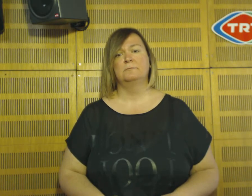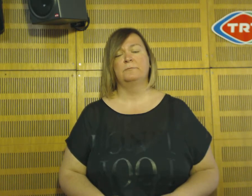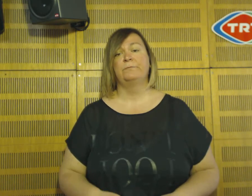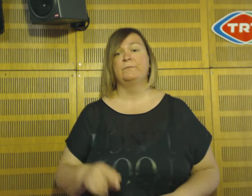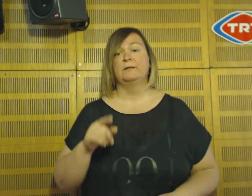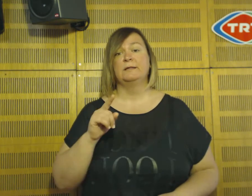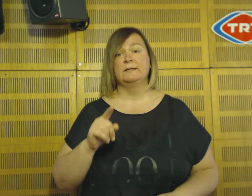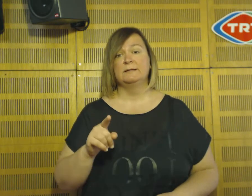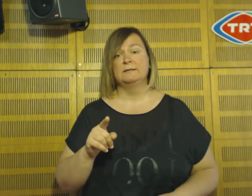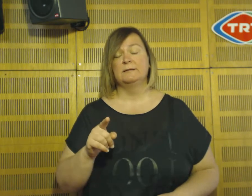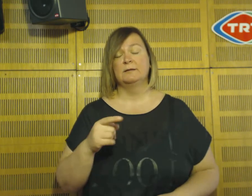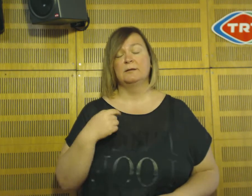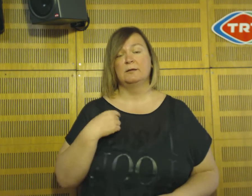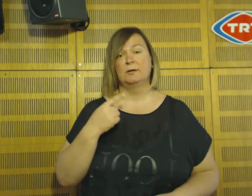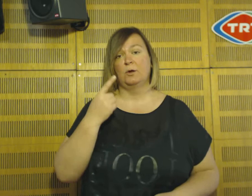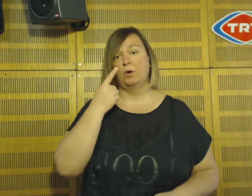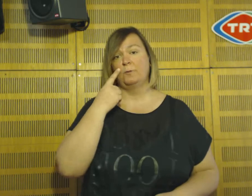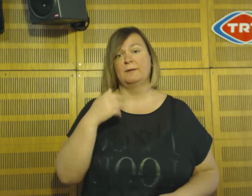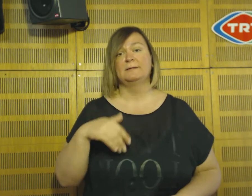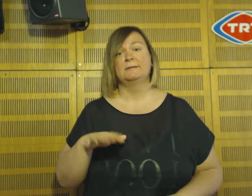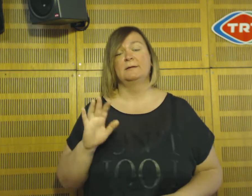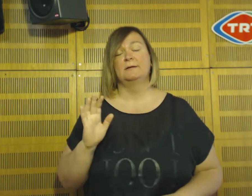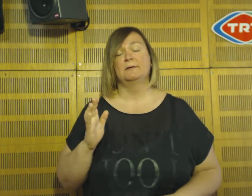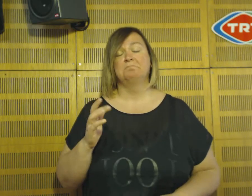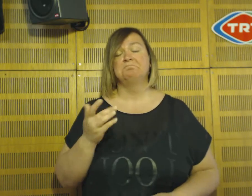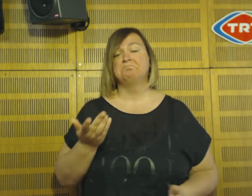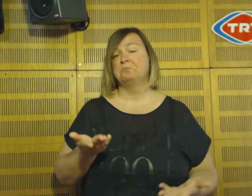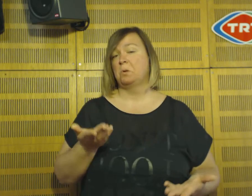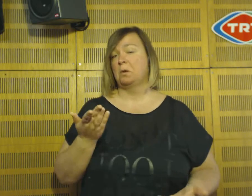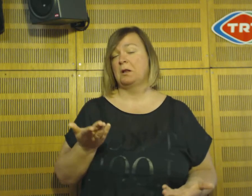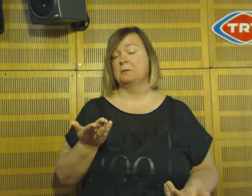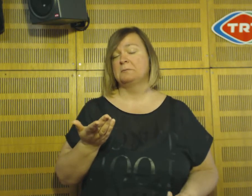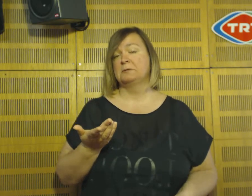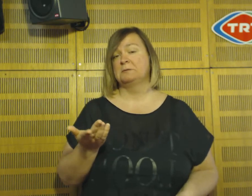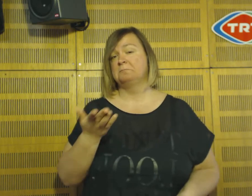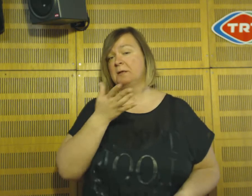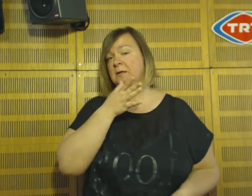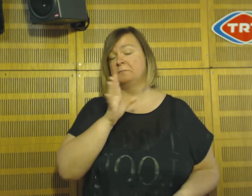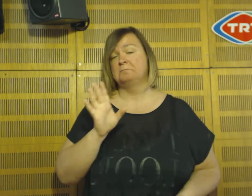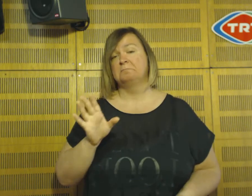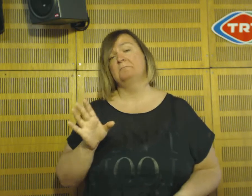Seni görmeseydim yoklar mıydı bilmem bu